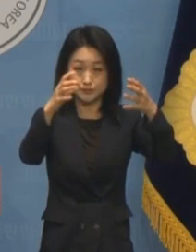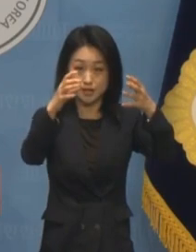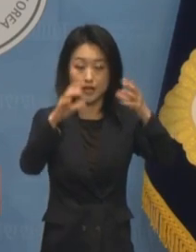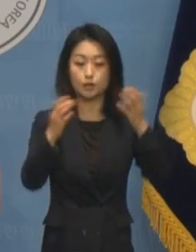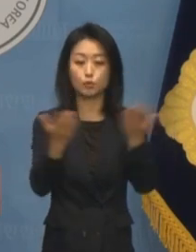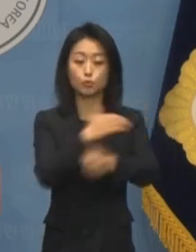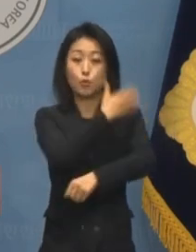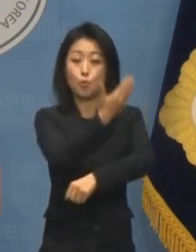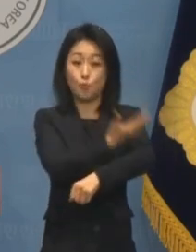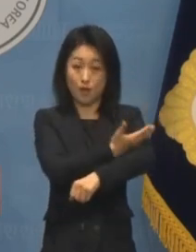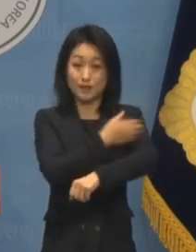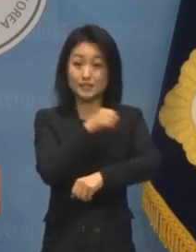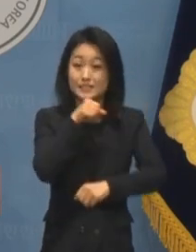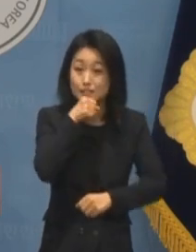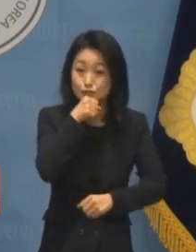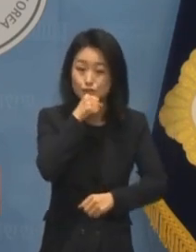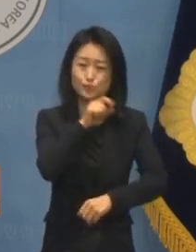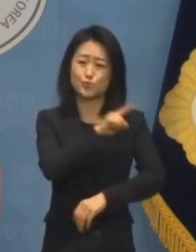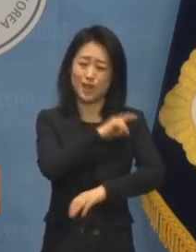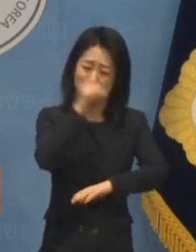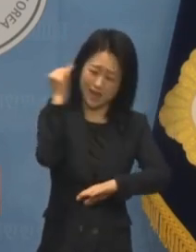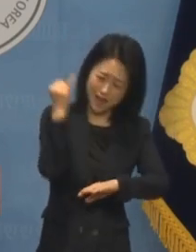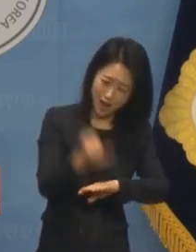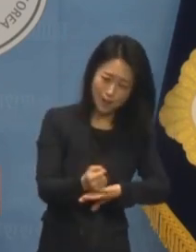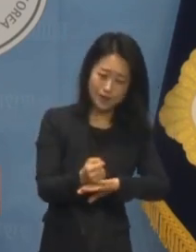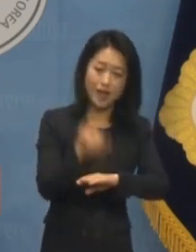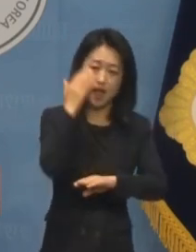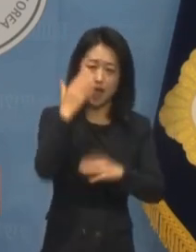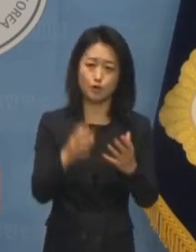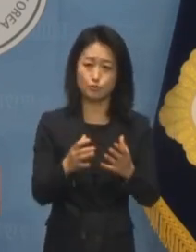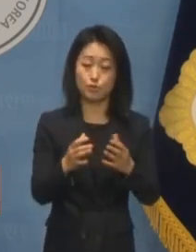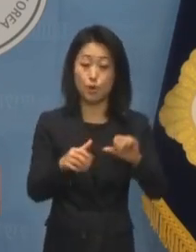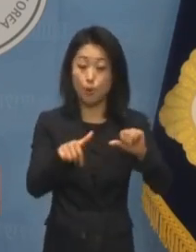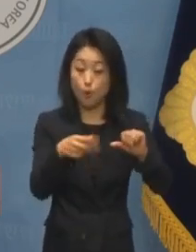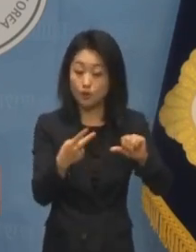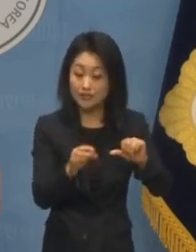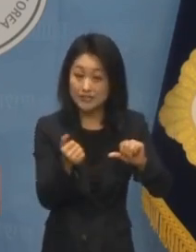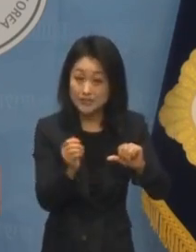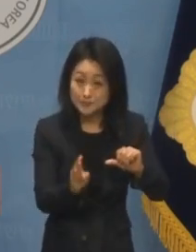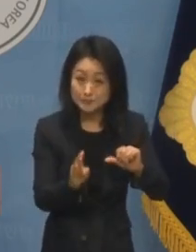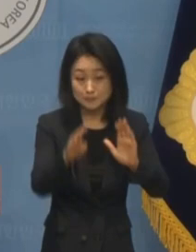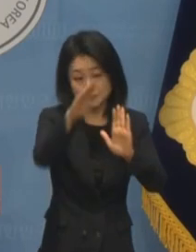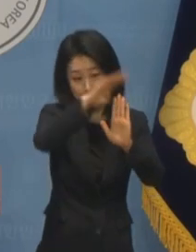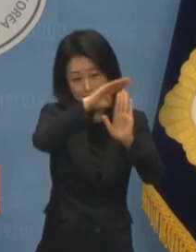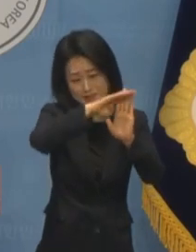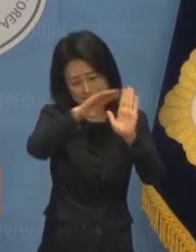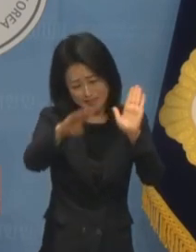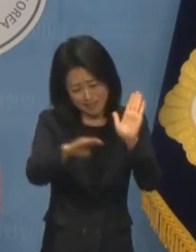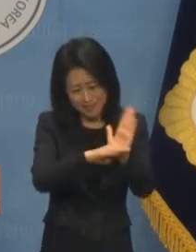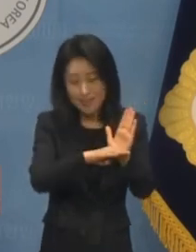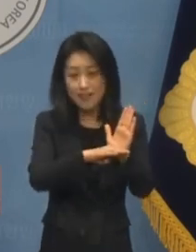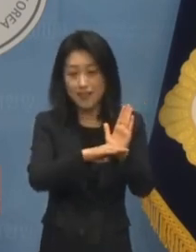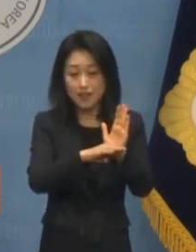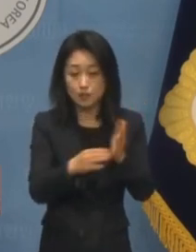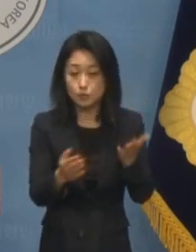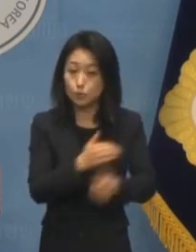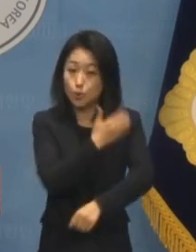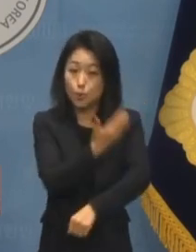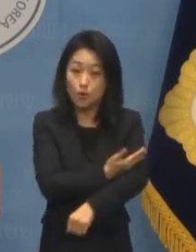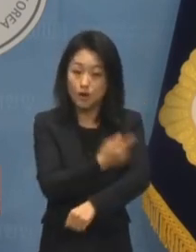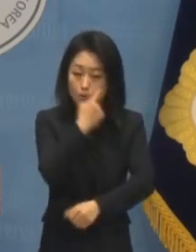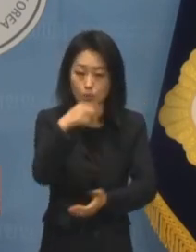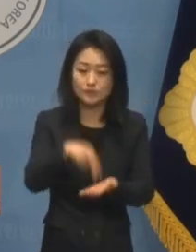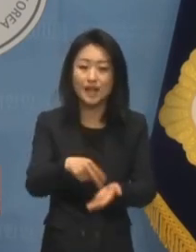지수 최하위 등급을 받았습니다. 5등급은 법 제도적으로 노동 권리가 보장되지